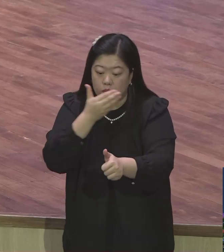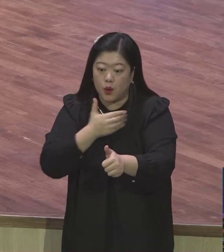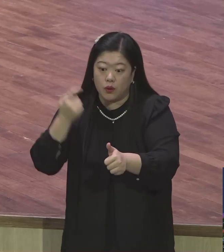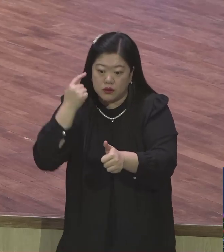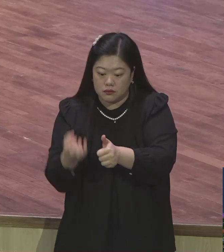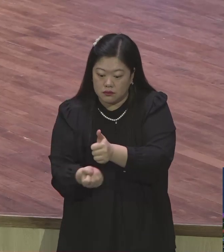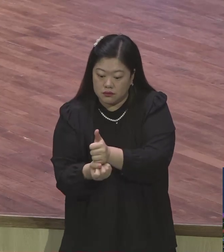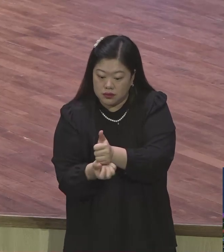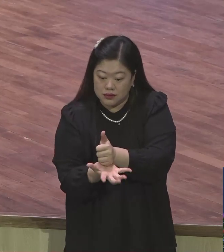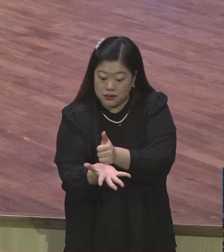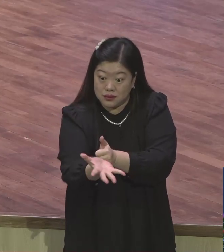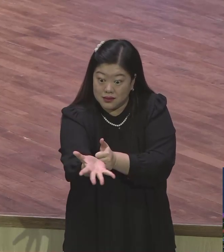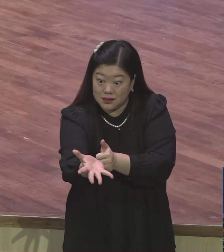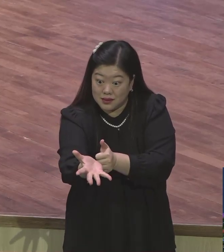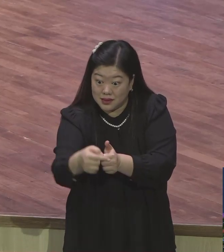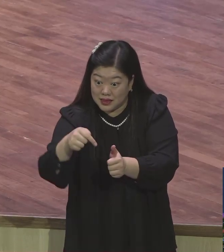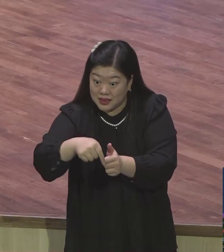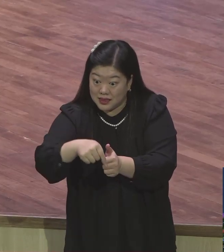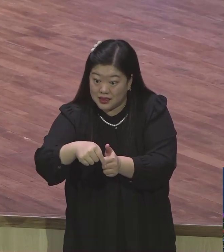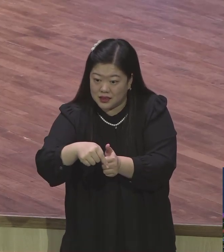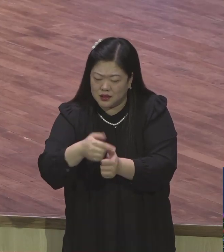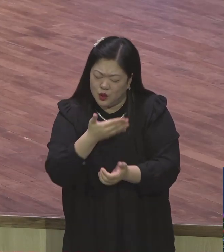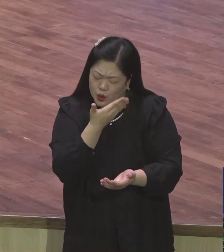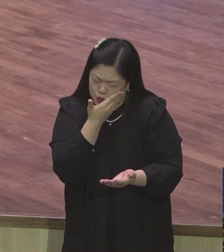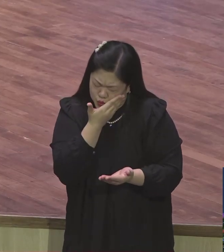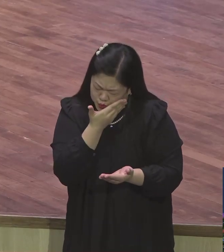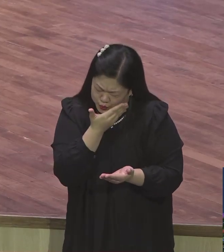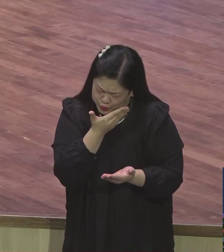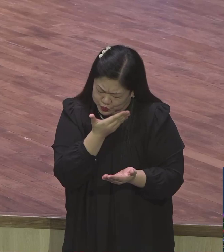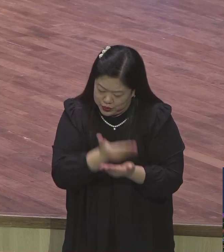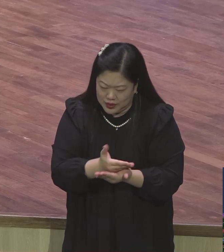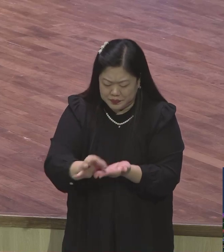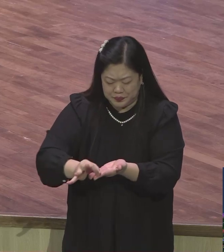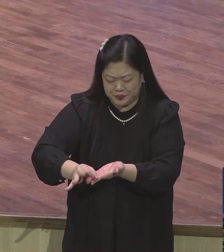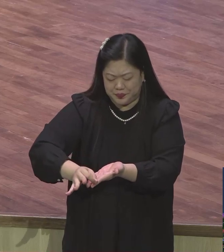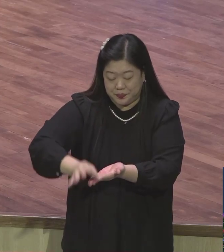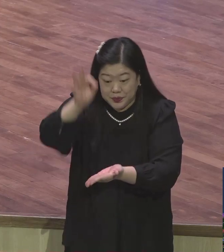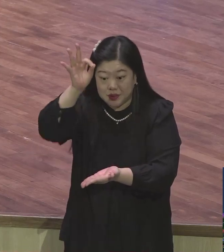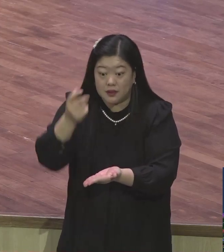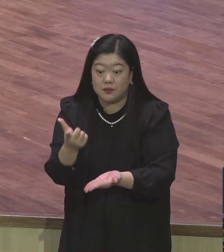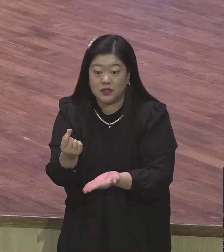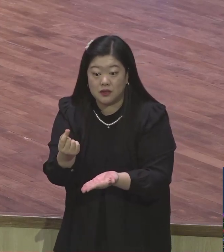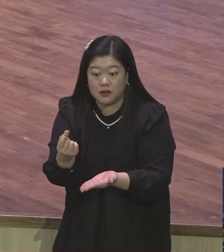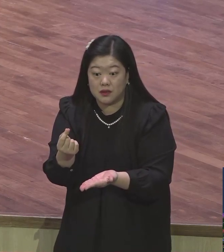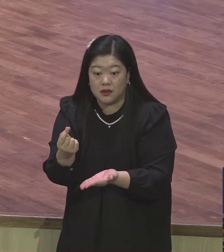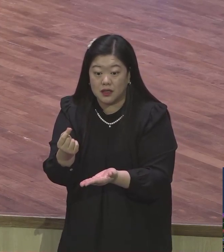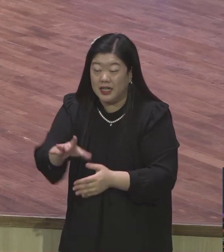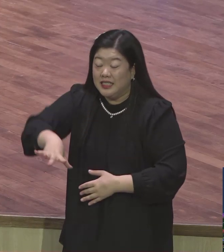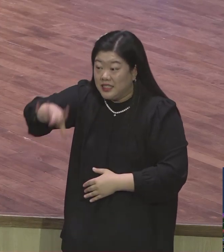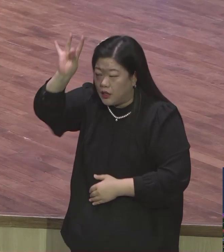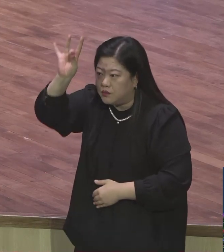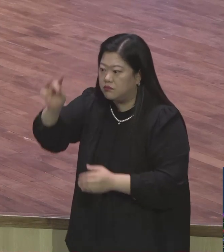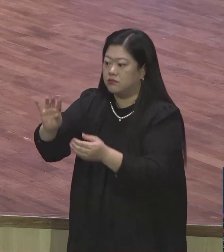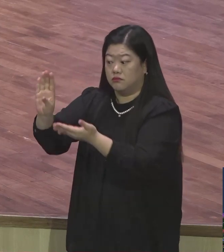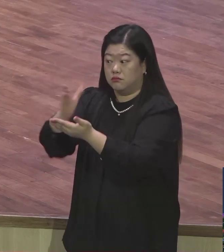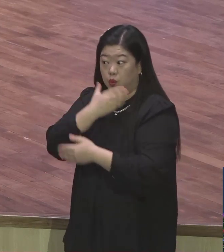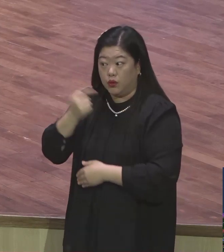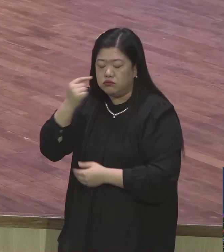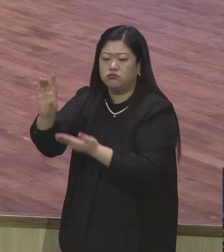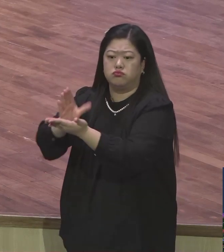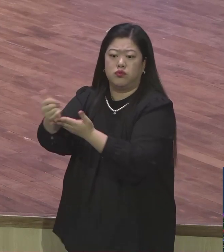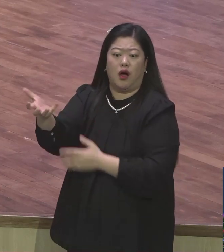얼마나 소중하고 감격스러운 나의 복음이라는 것을 고백을 하고 있습니다.